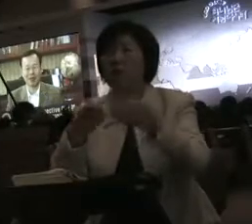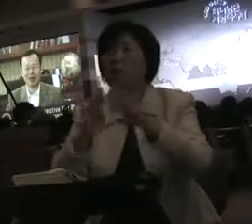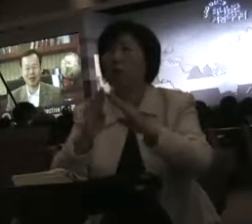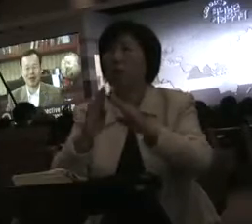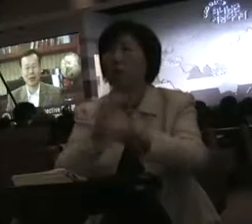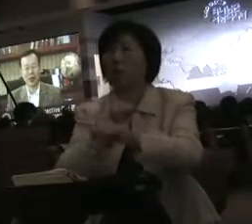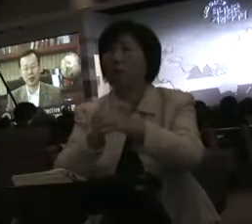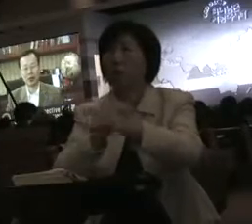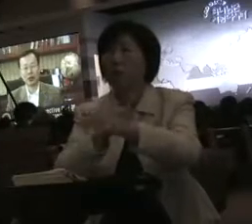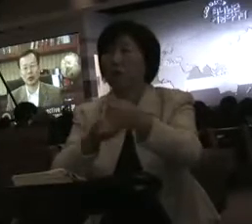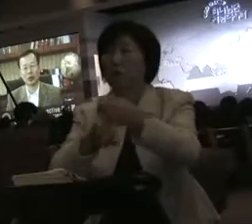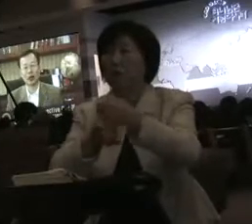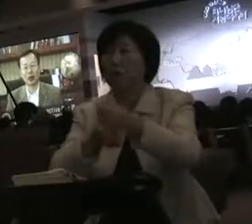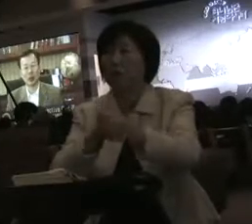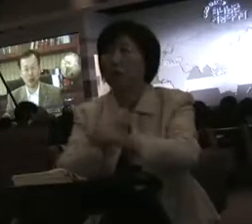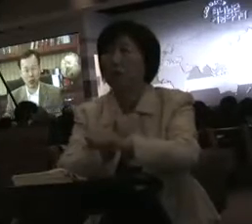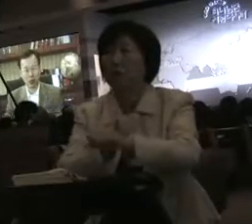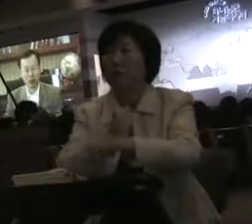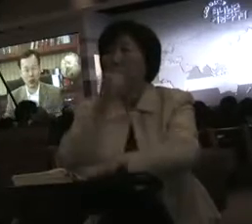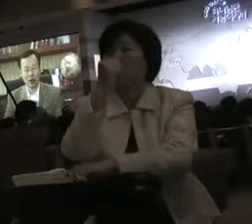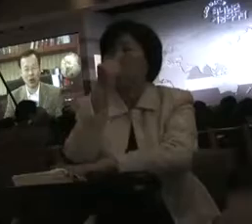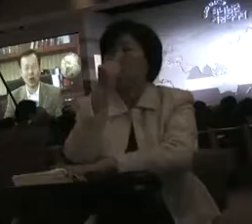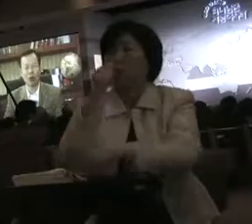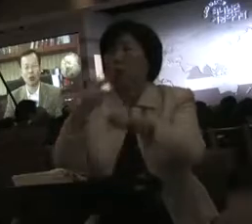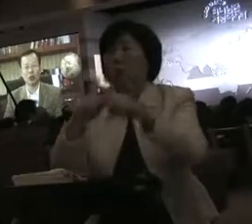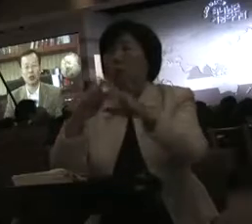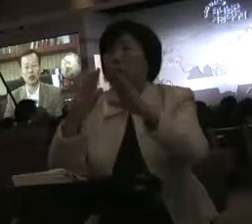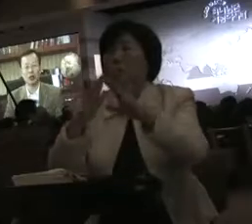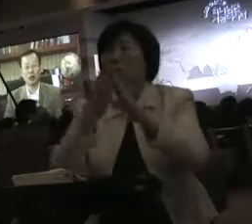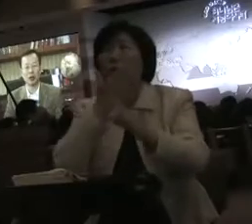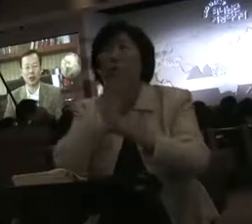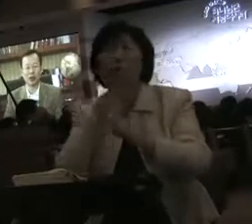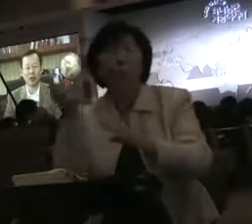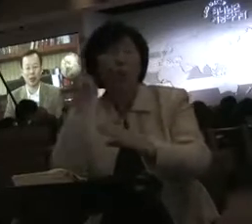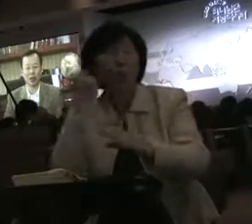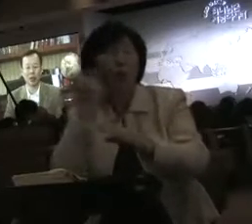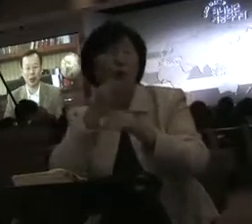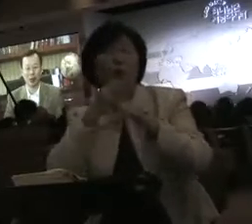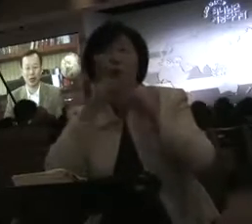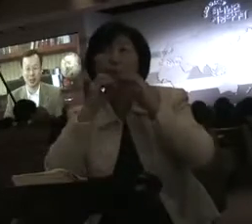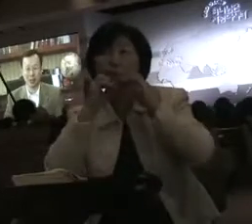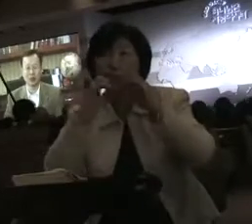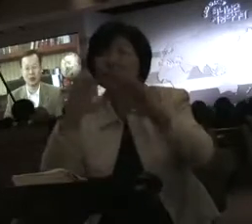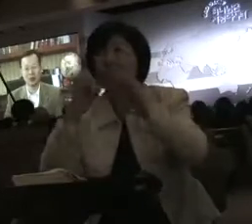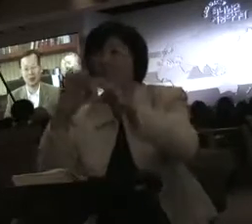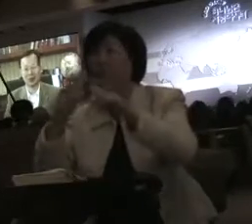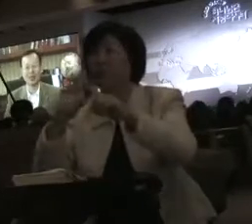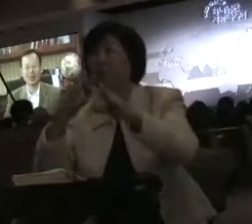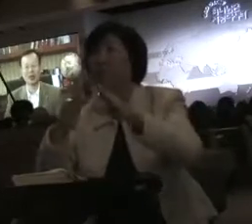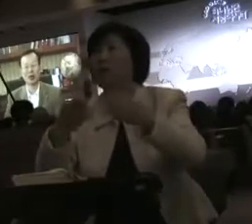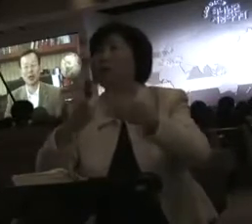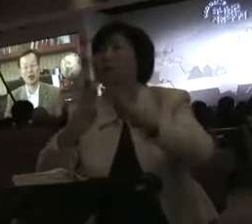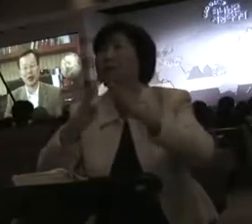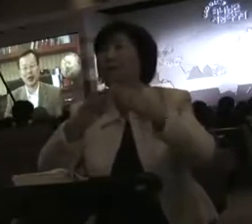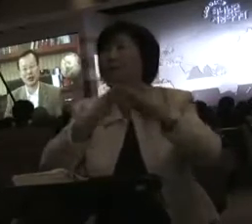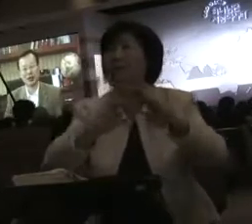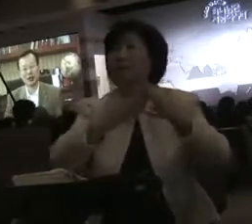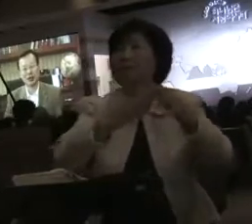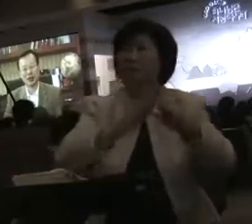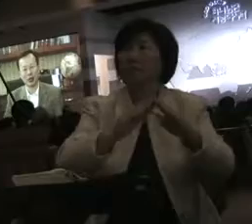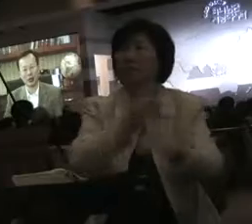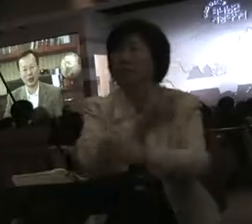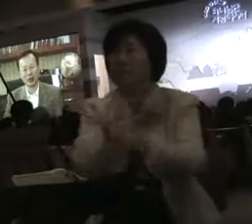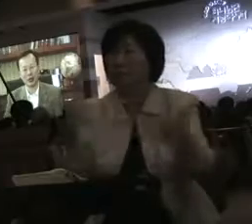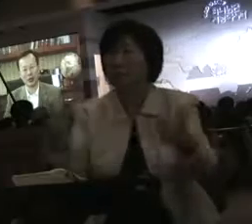약속하셨습니다. 사도행전의 초대교회 역사를 보아도 복음이 전파되는 곳마다 교회가 세워졌습니다. 이 엄청난